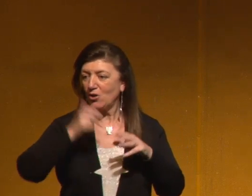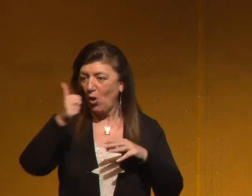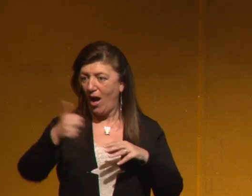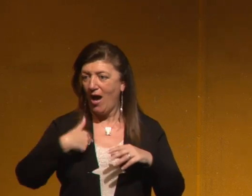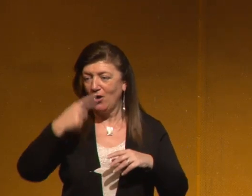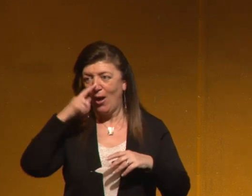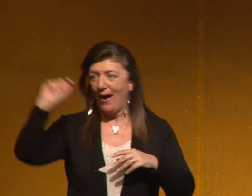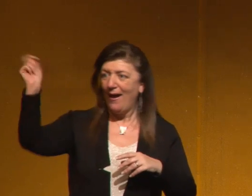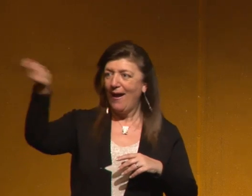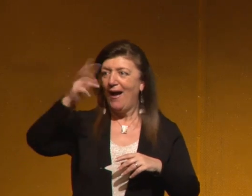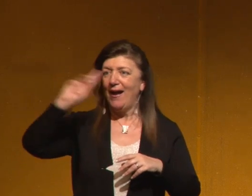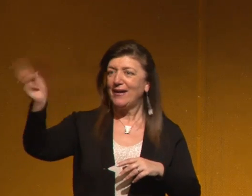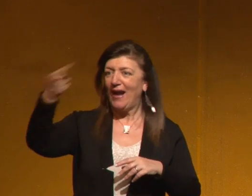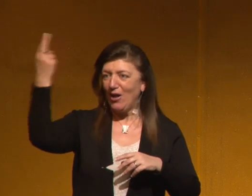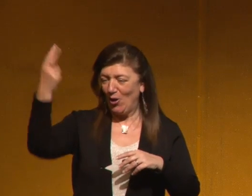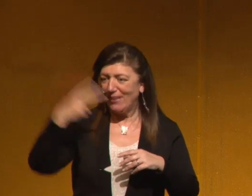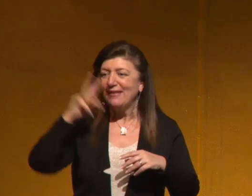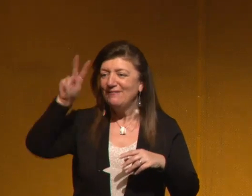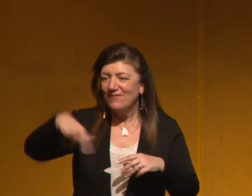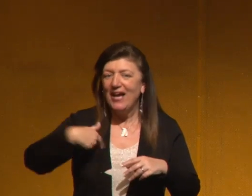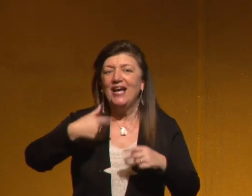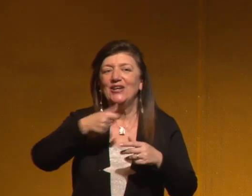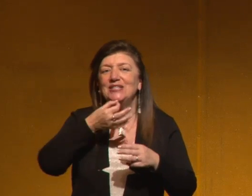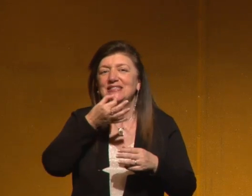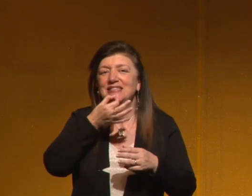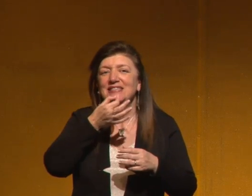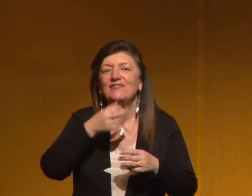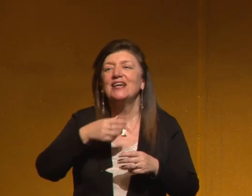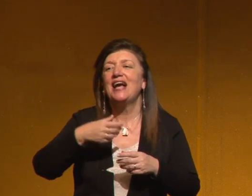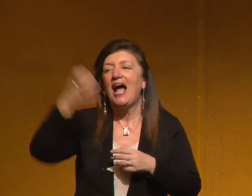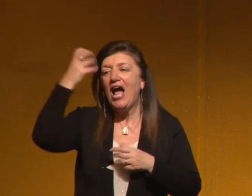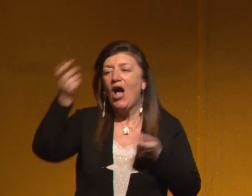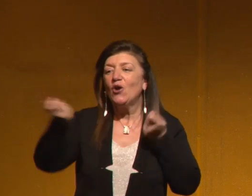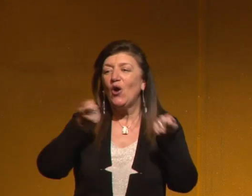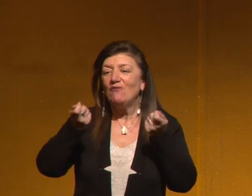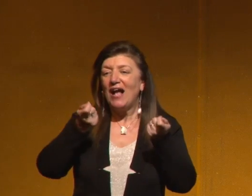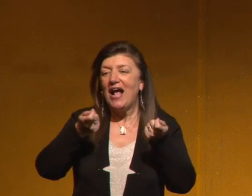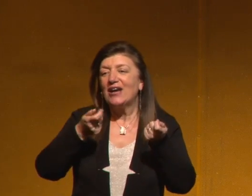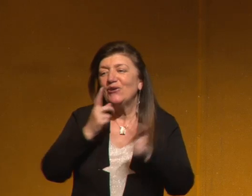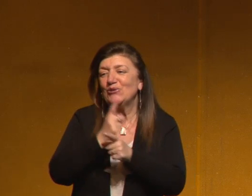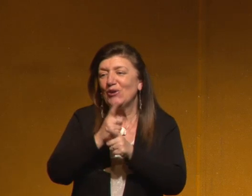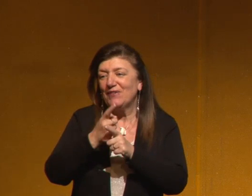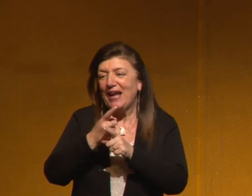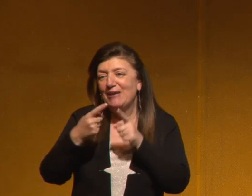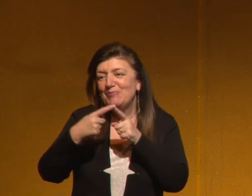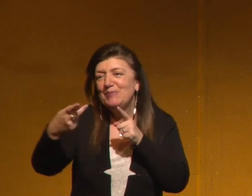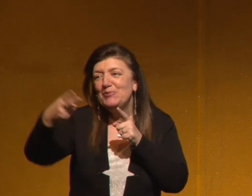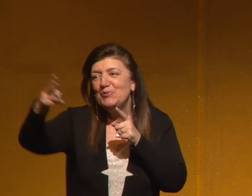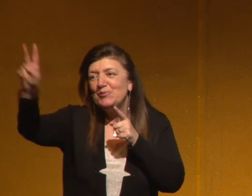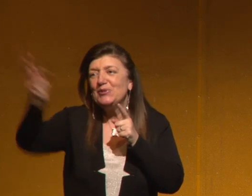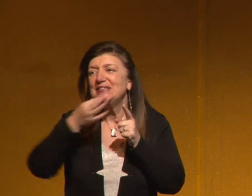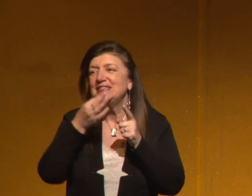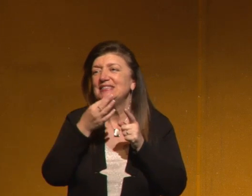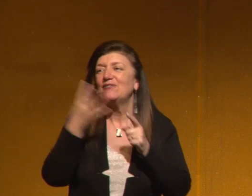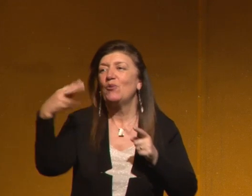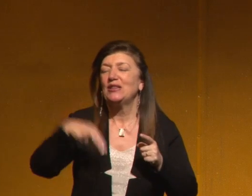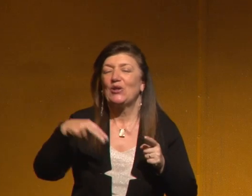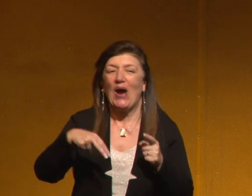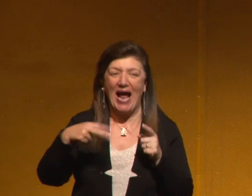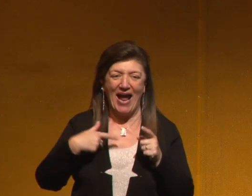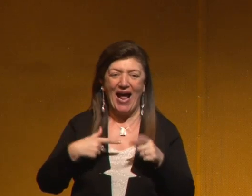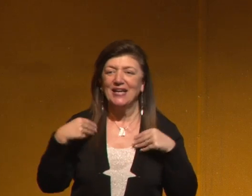dimostra come in italia ci sia bisogno di governi che durano di più perché quattro anni non deve essere un record per venire per venire a rappresentare a